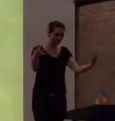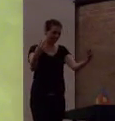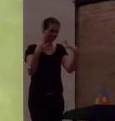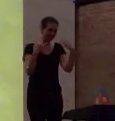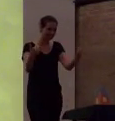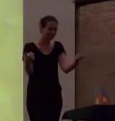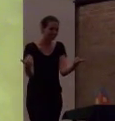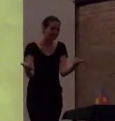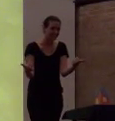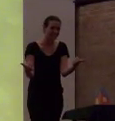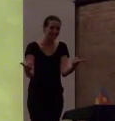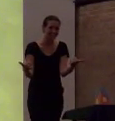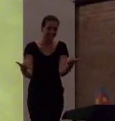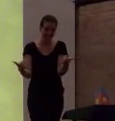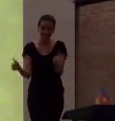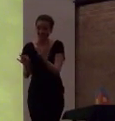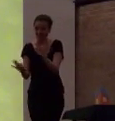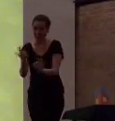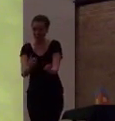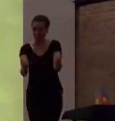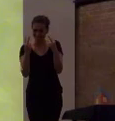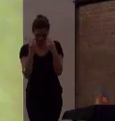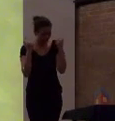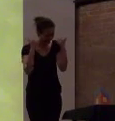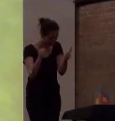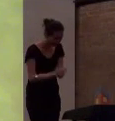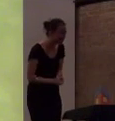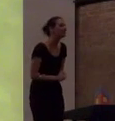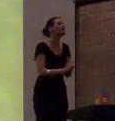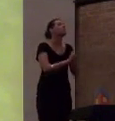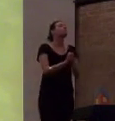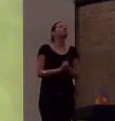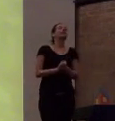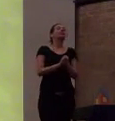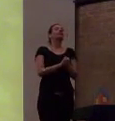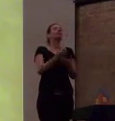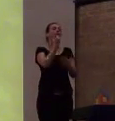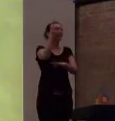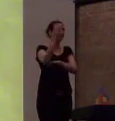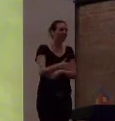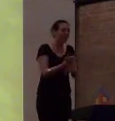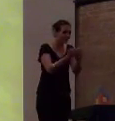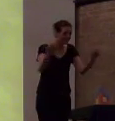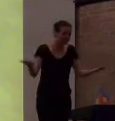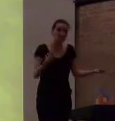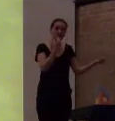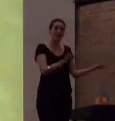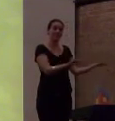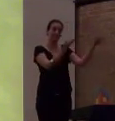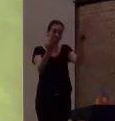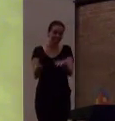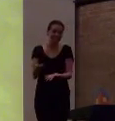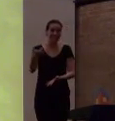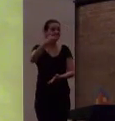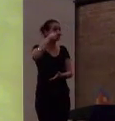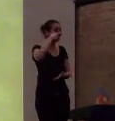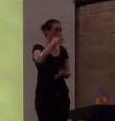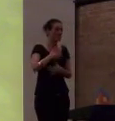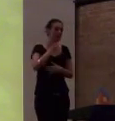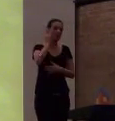Posso começar? Prestando atenção em mim, por favor. Tudo preparado? Boa tarde, bem-vindos.